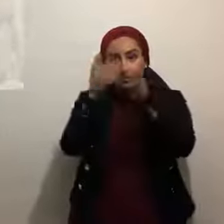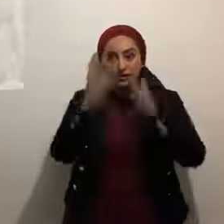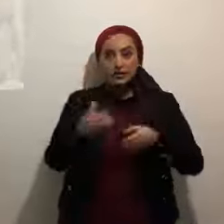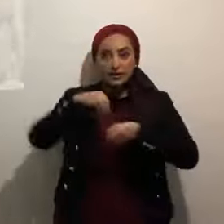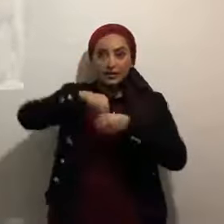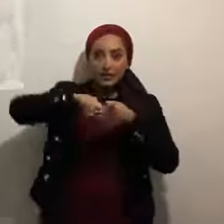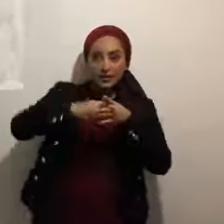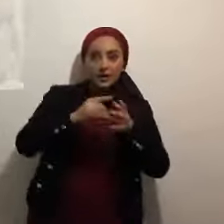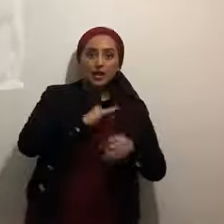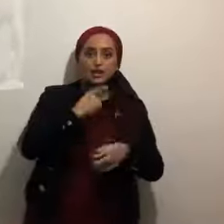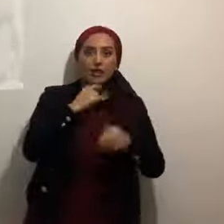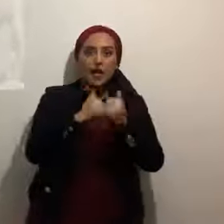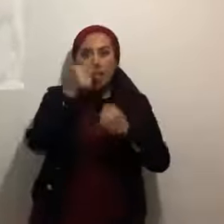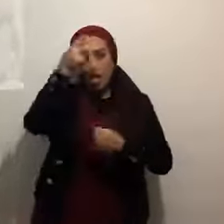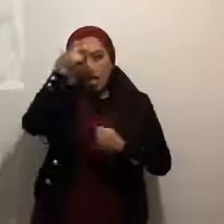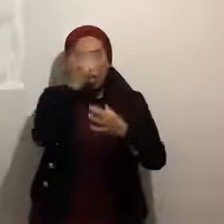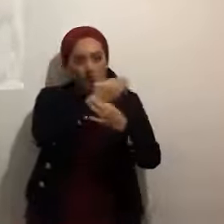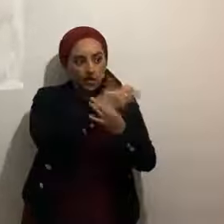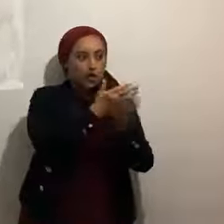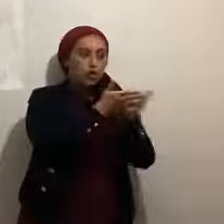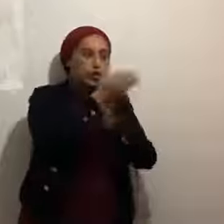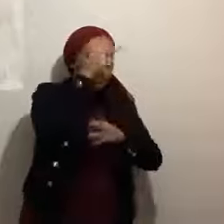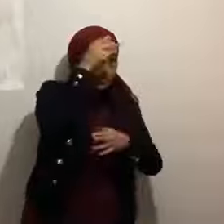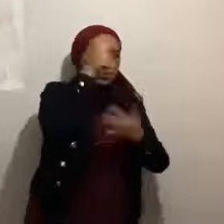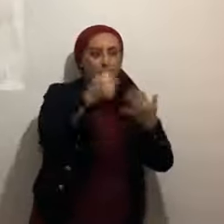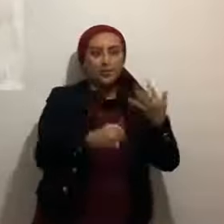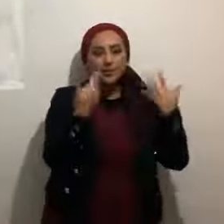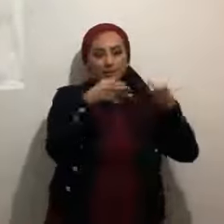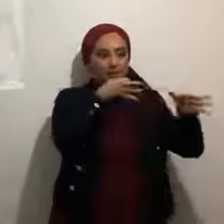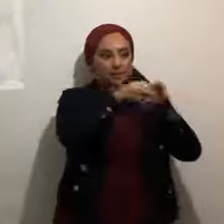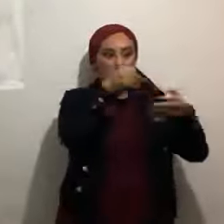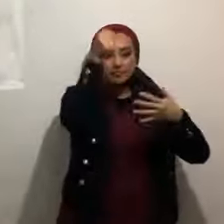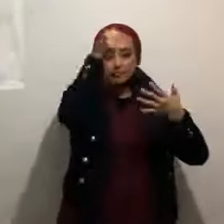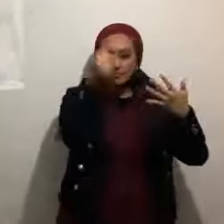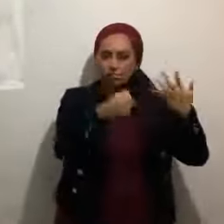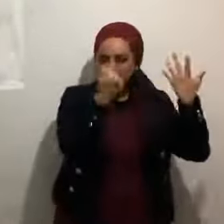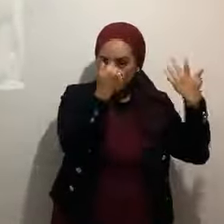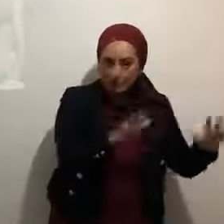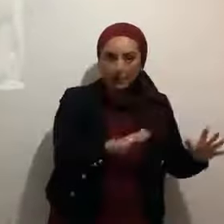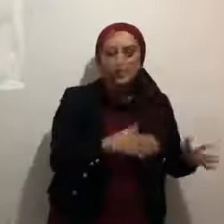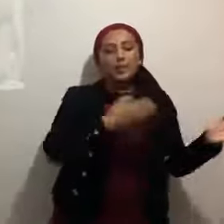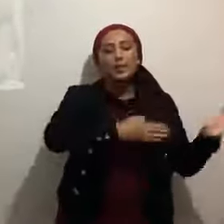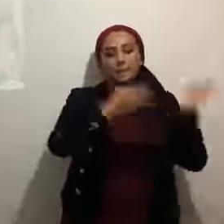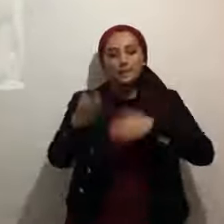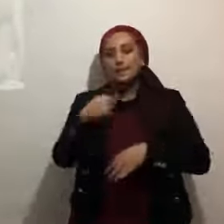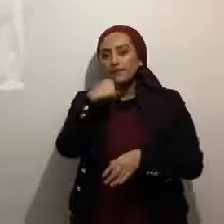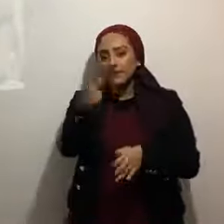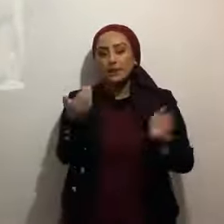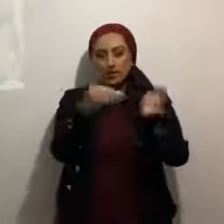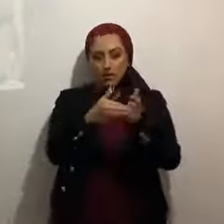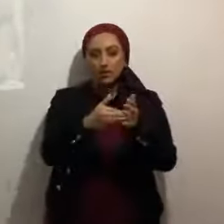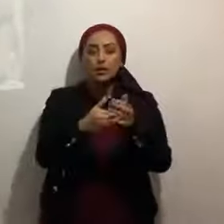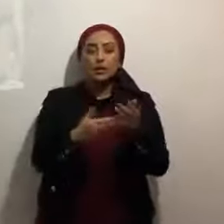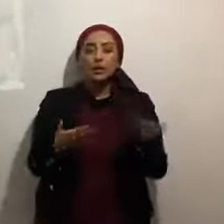¿cómo tienta el enemigo? Por medio de un demonio, todo eso ya está ministrado. Entonces, repito una vez más, este es el pozo